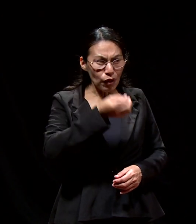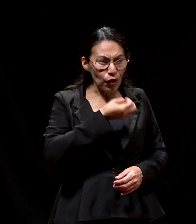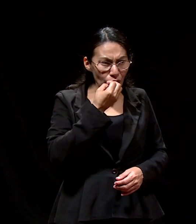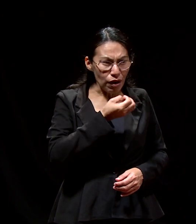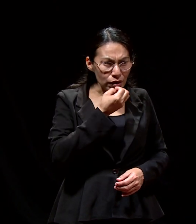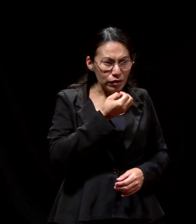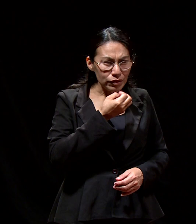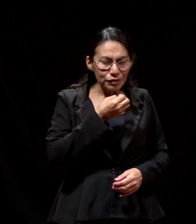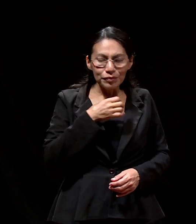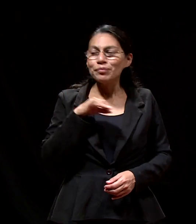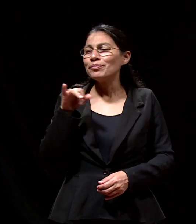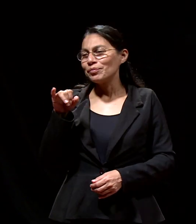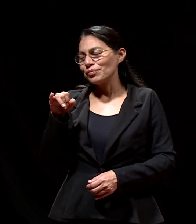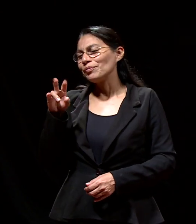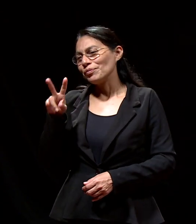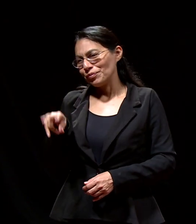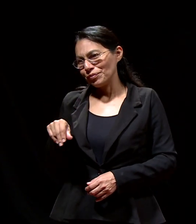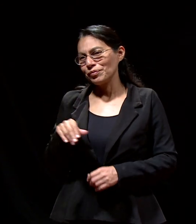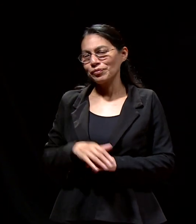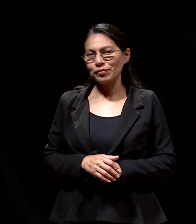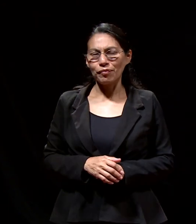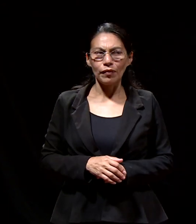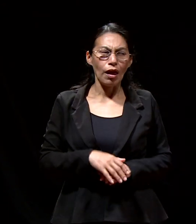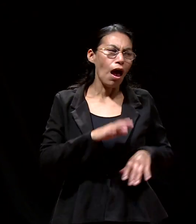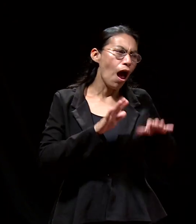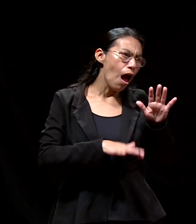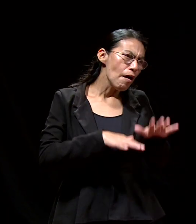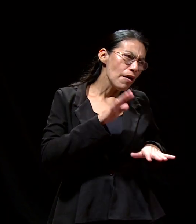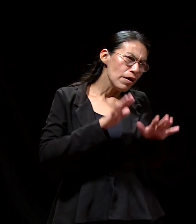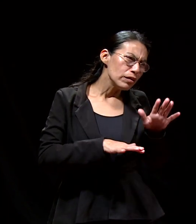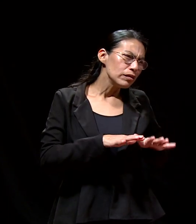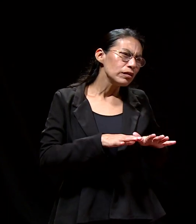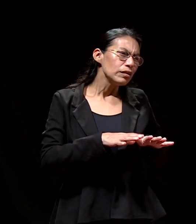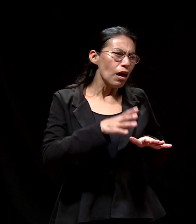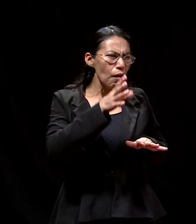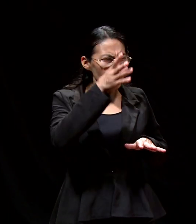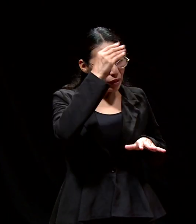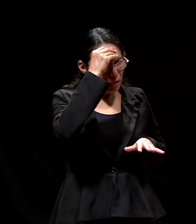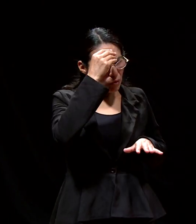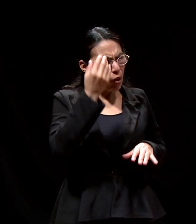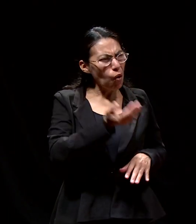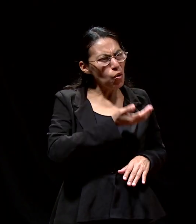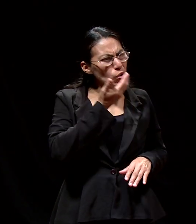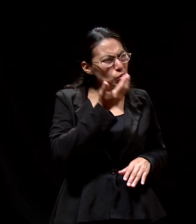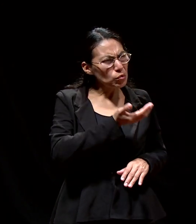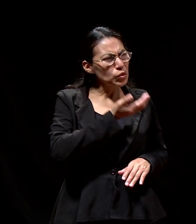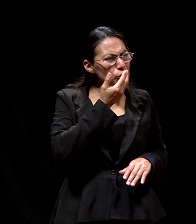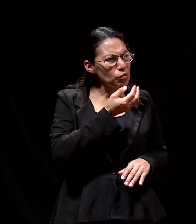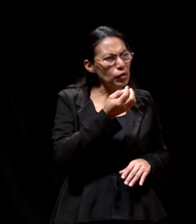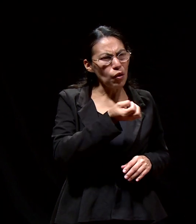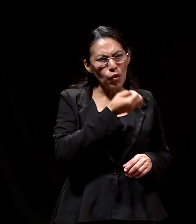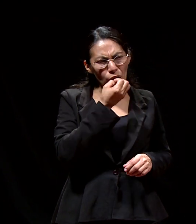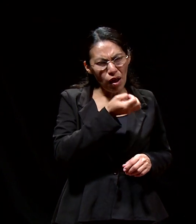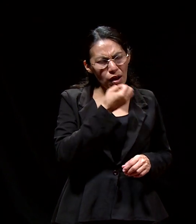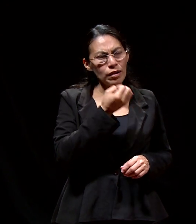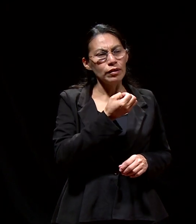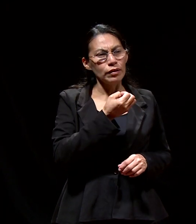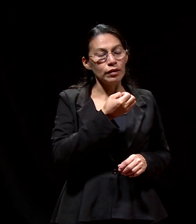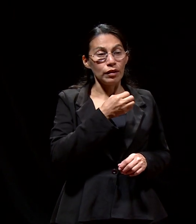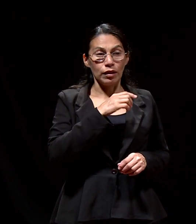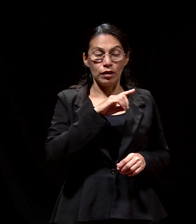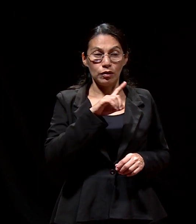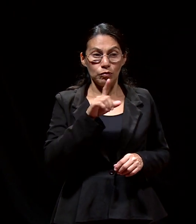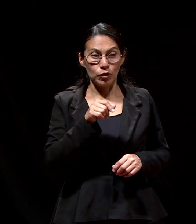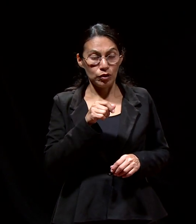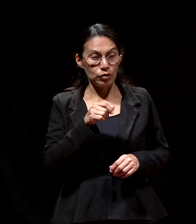pero muchas veces aprendemos de una manera rutinaria orar y cuando